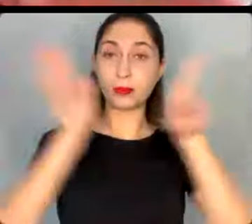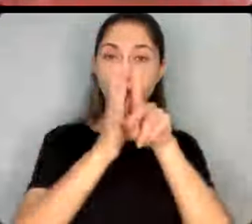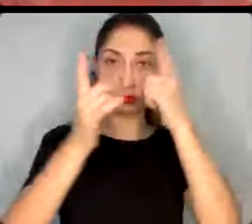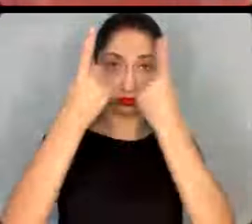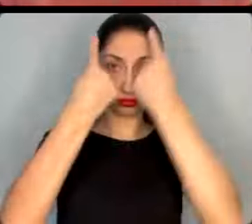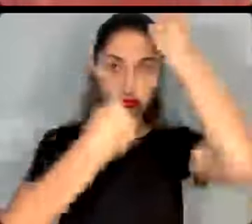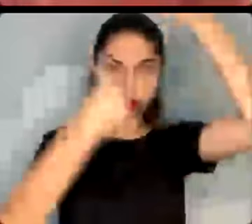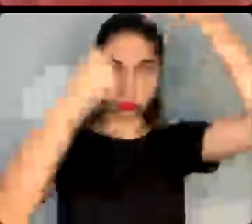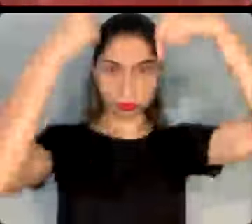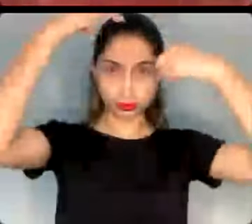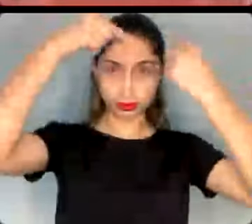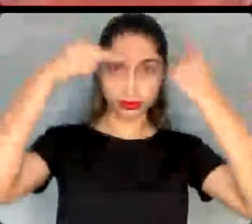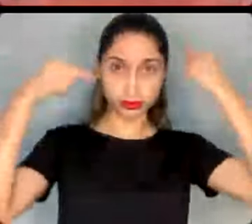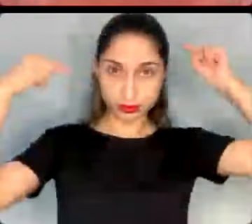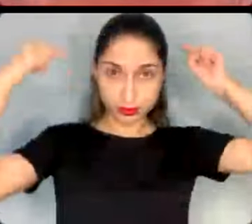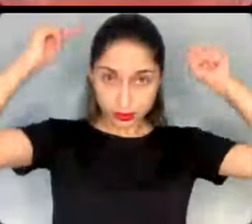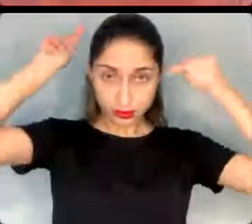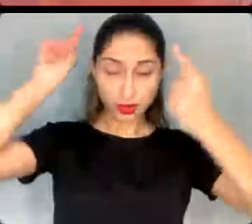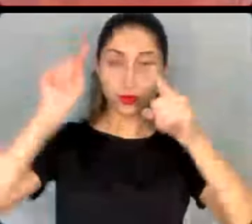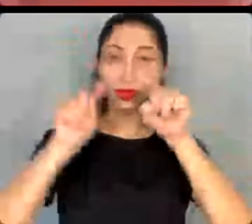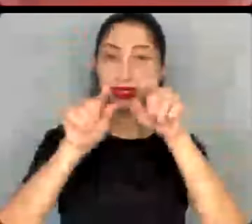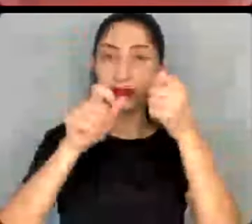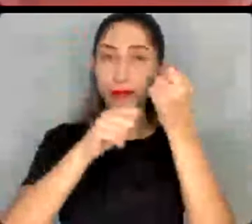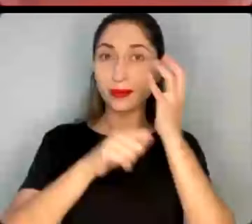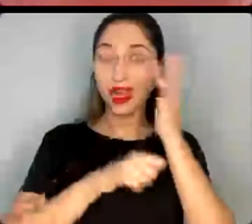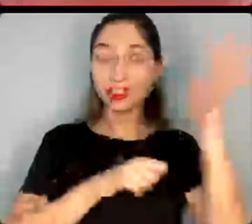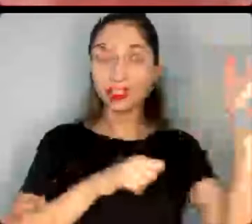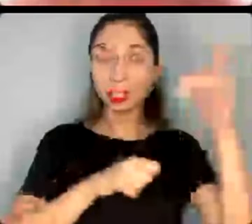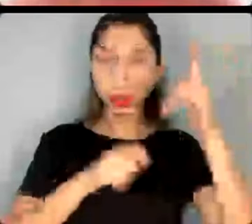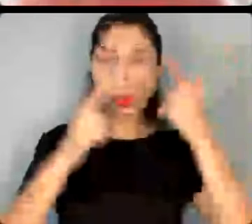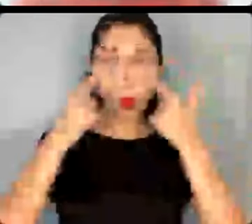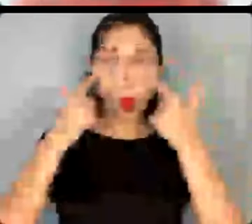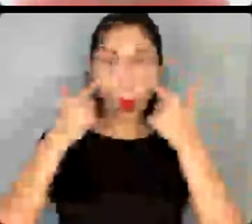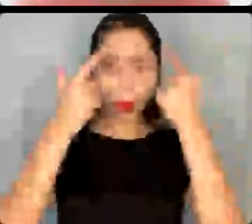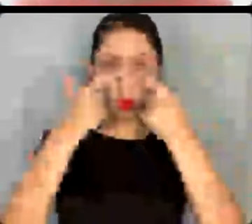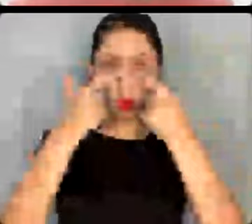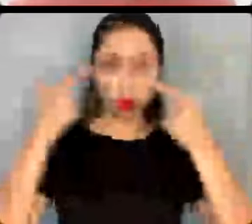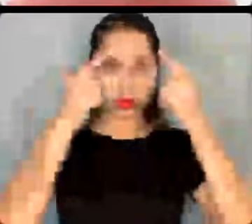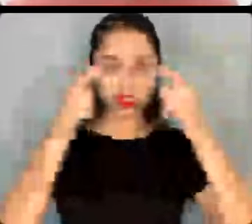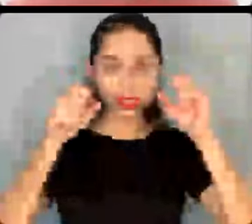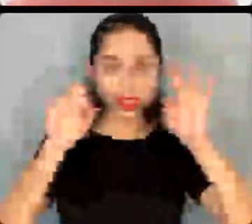olhos ocupando todo o espaço, né, da cavidade